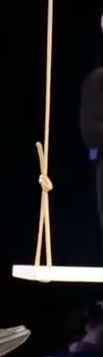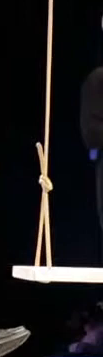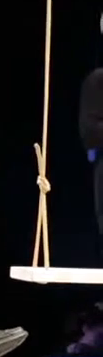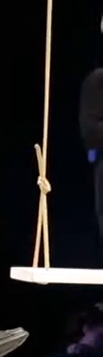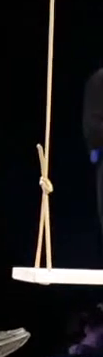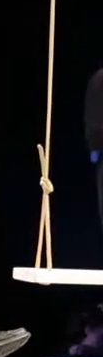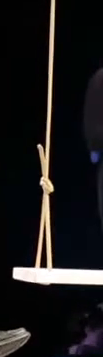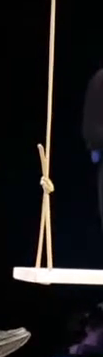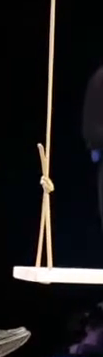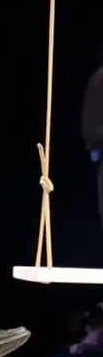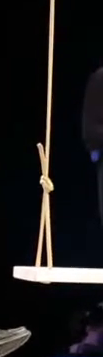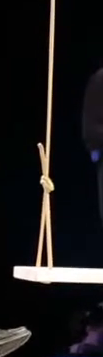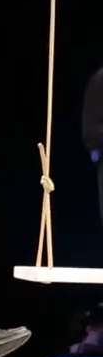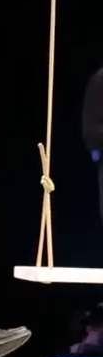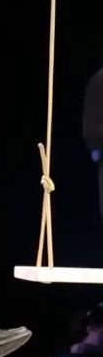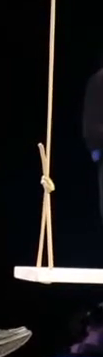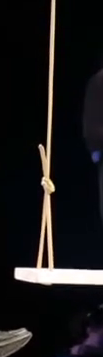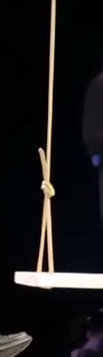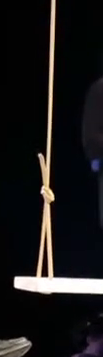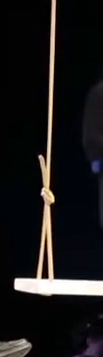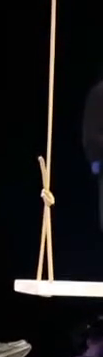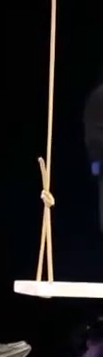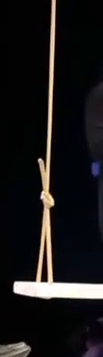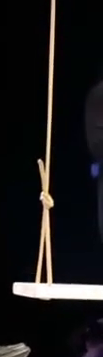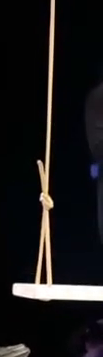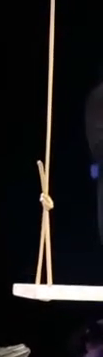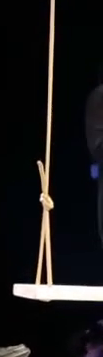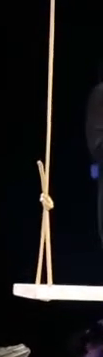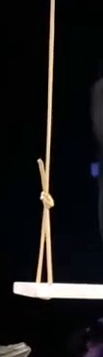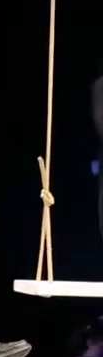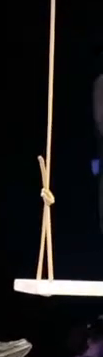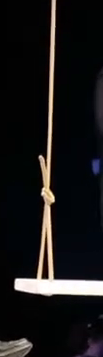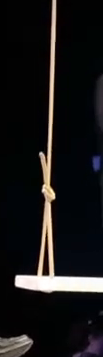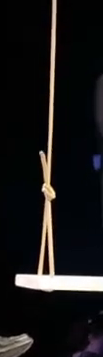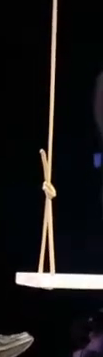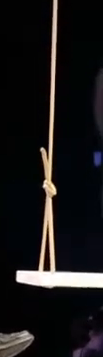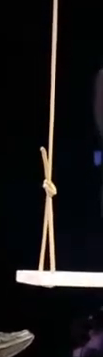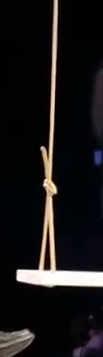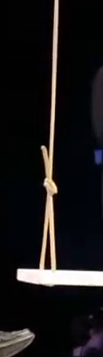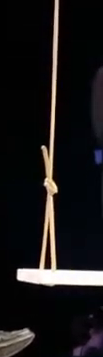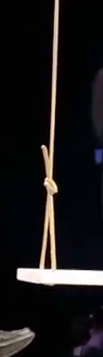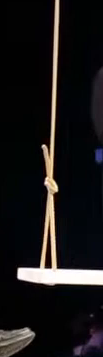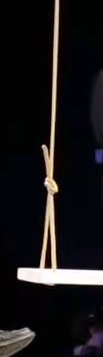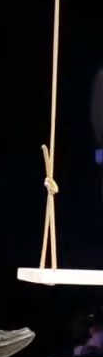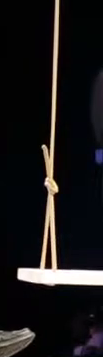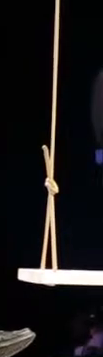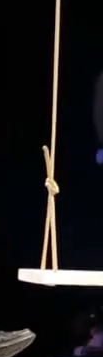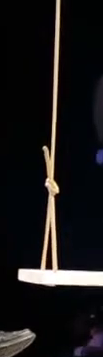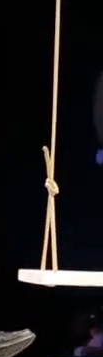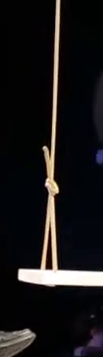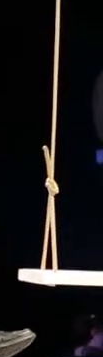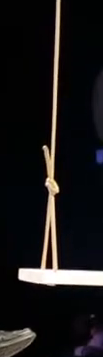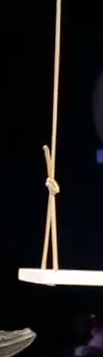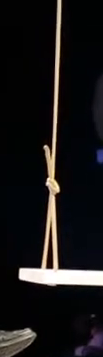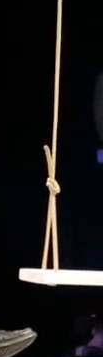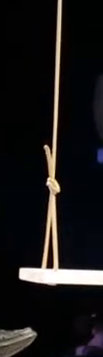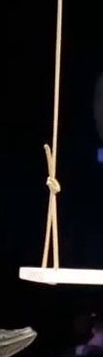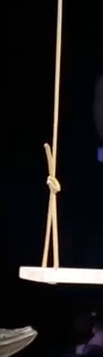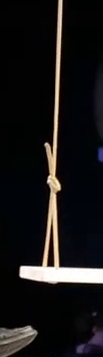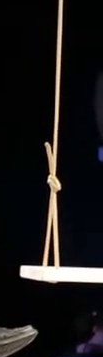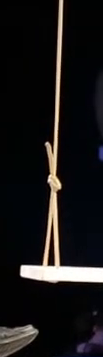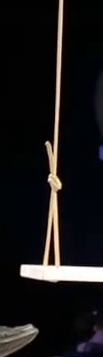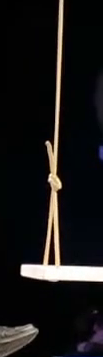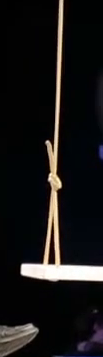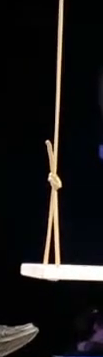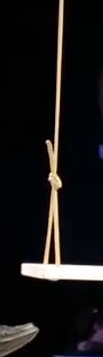lite grann. Så, för det är fantastiskt med miljörörelsen. Jag stöttar den helhjärtat. Men den skickar en annan signal. Den skickar en gammal signal att det är miljön. Och